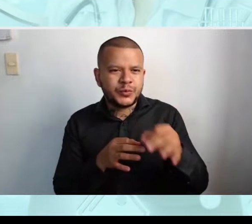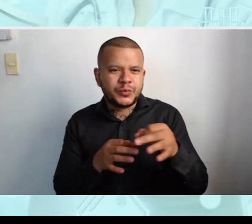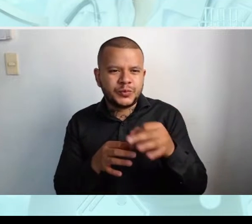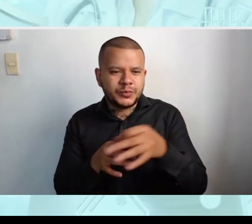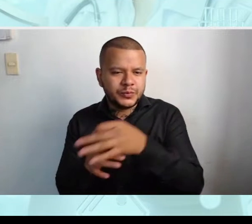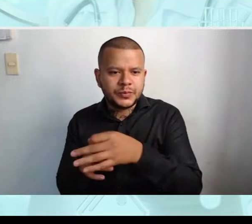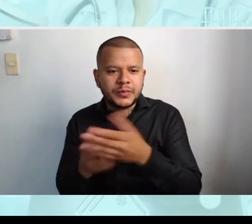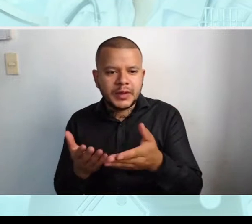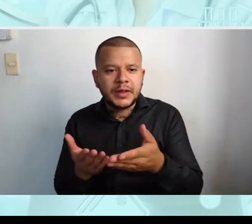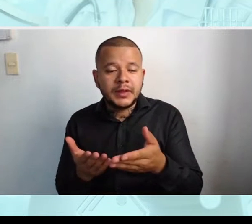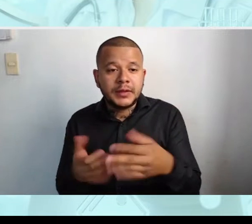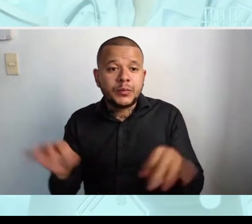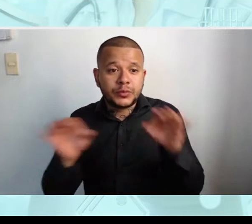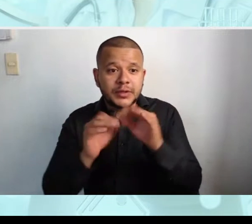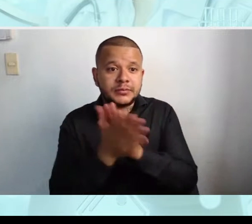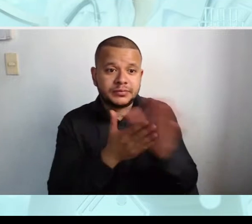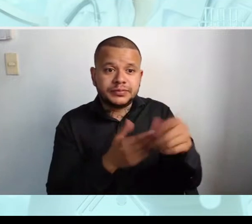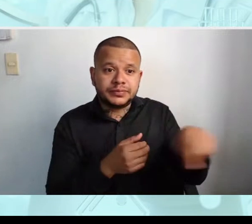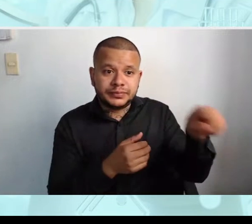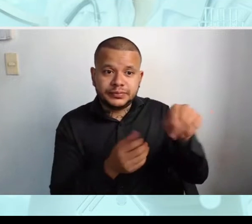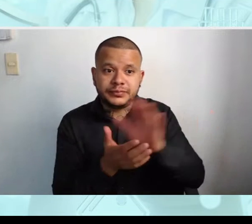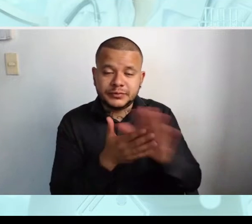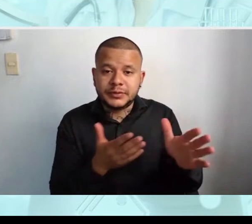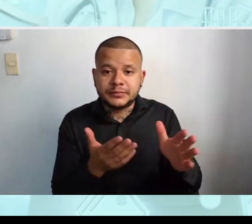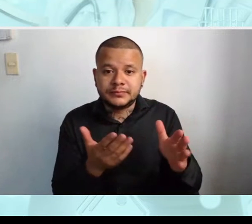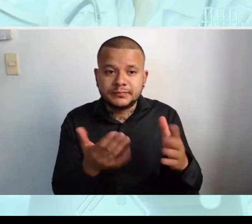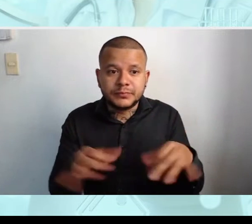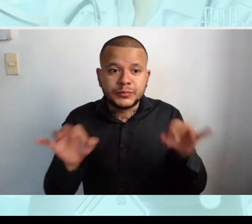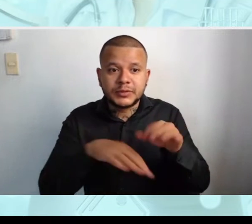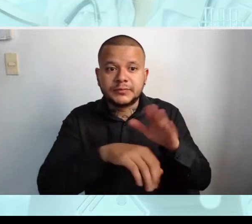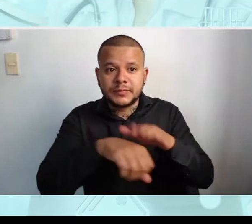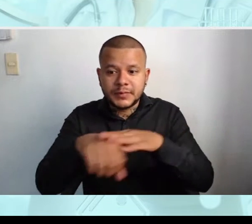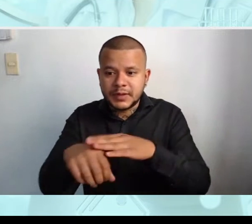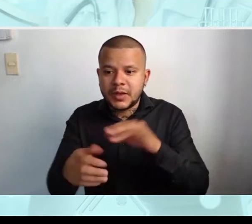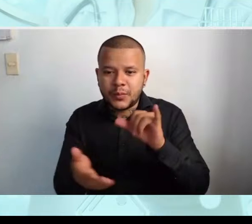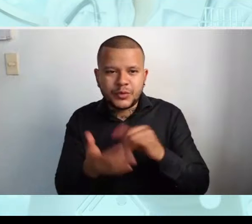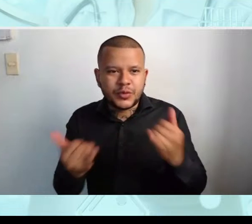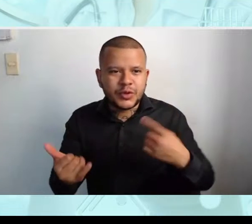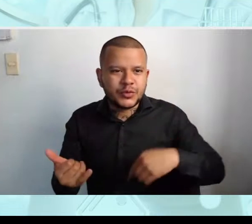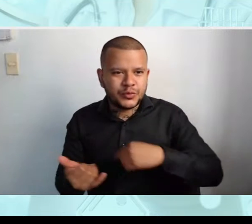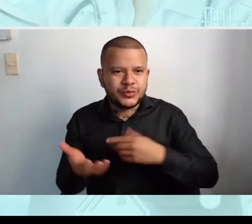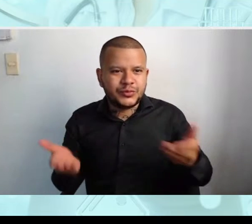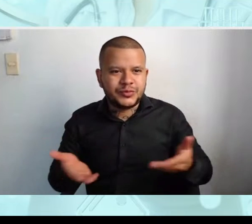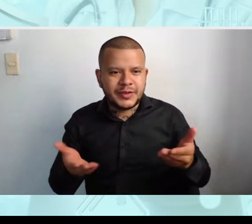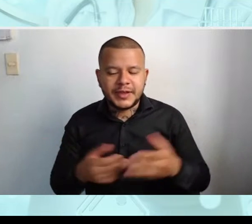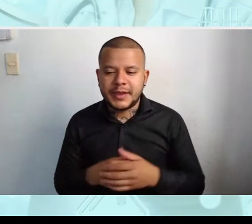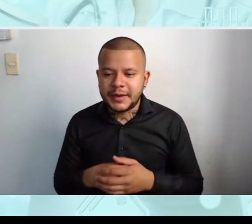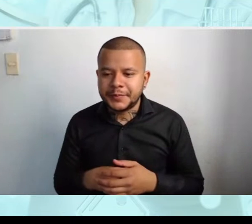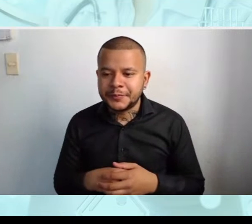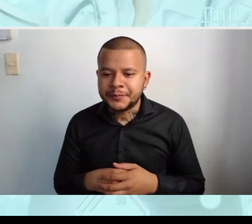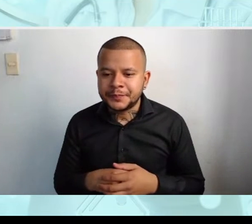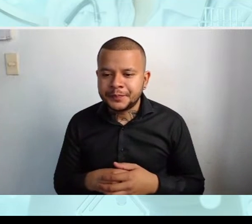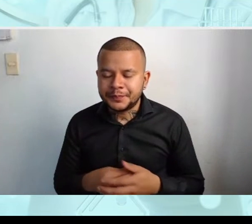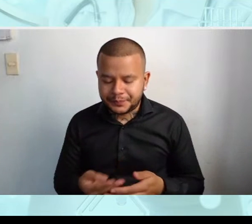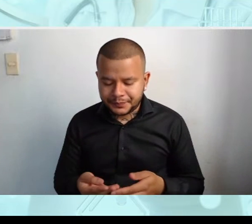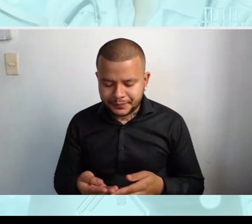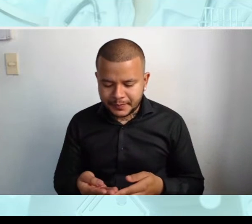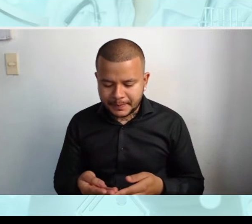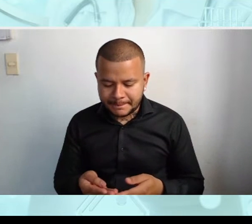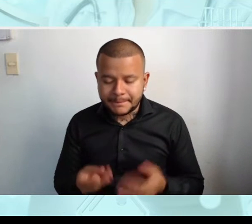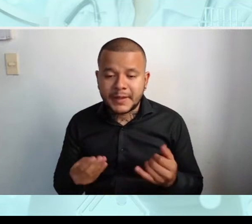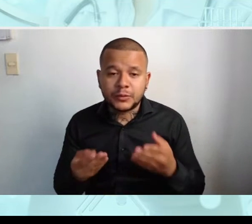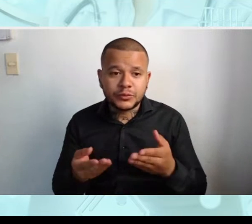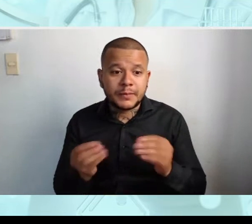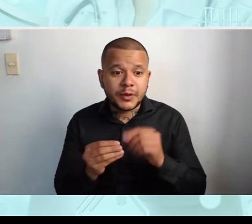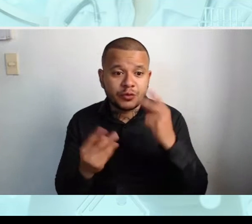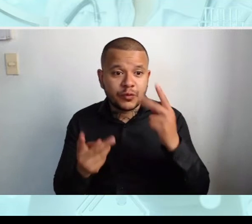pues tiene que conocerse, yo diría que hay que hacerla conocer, y por eso estamos aquí, precisamente para que usted, con esa, y además que noto